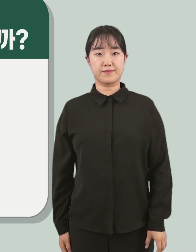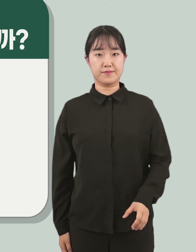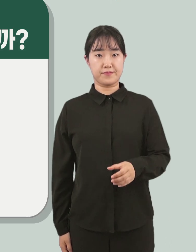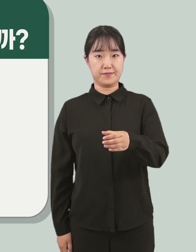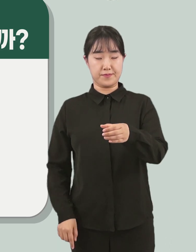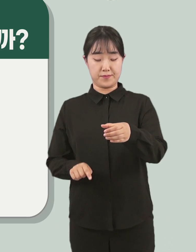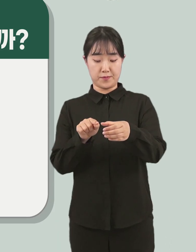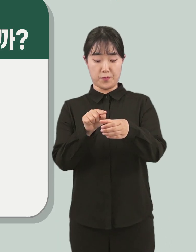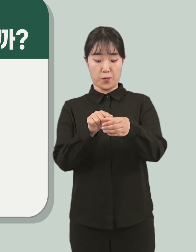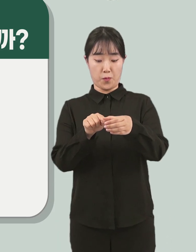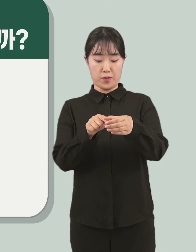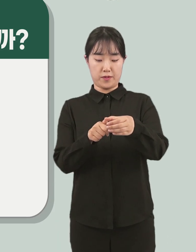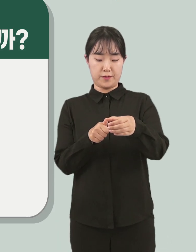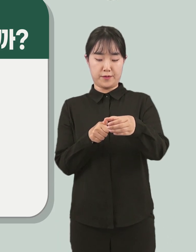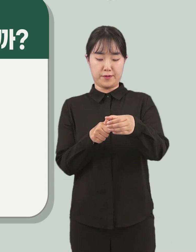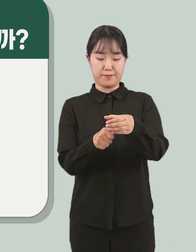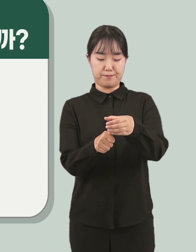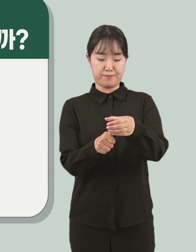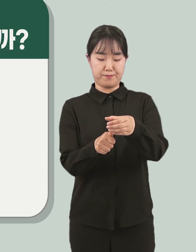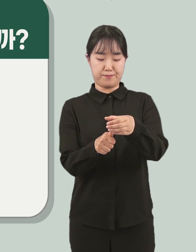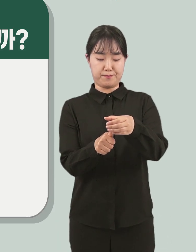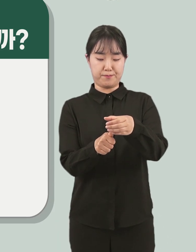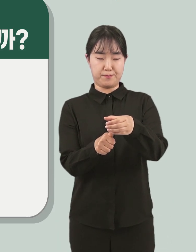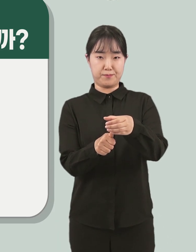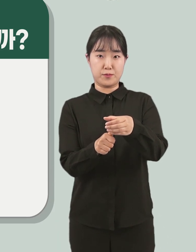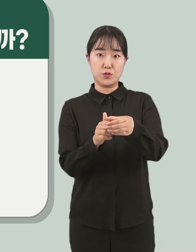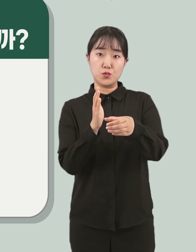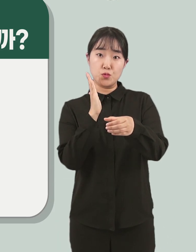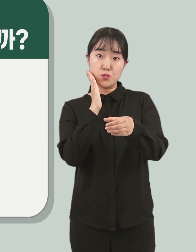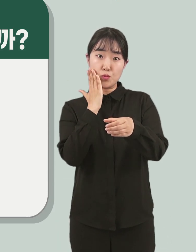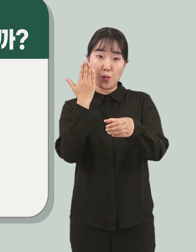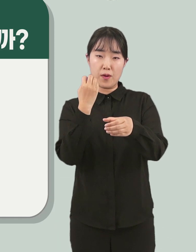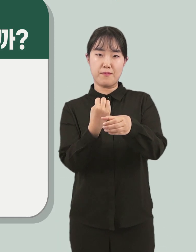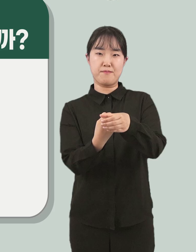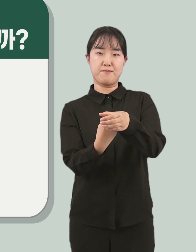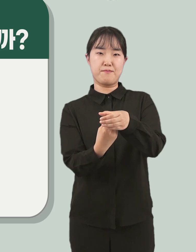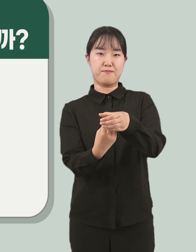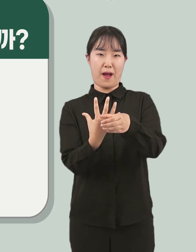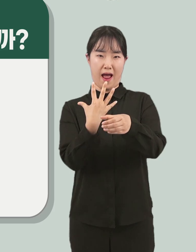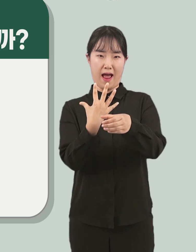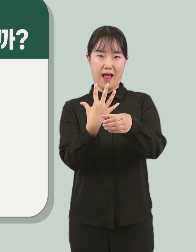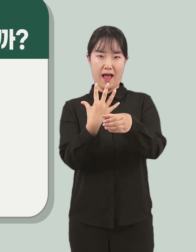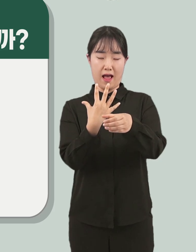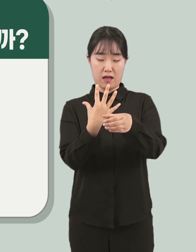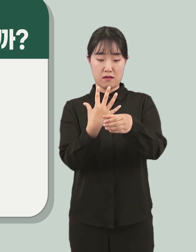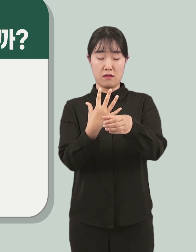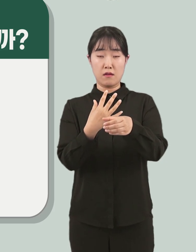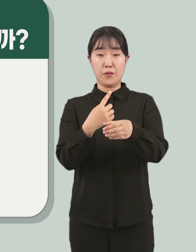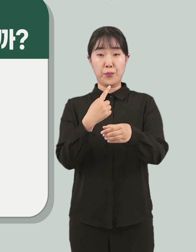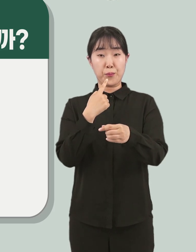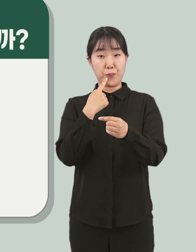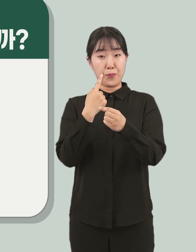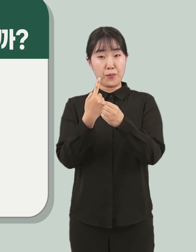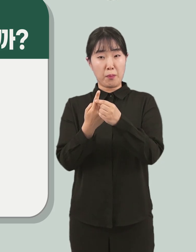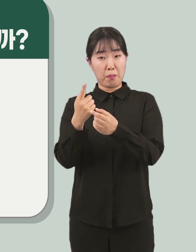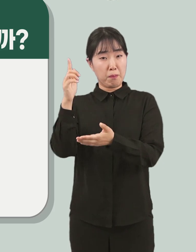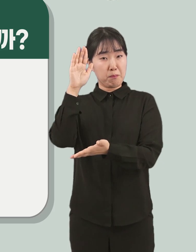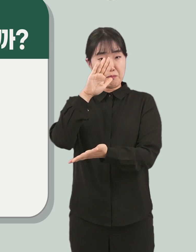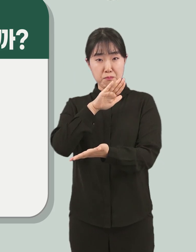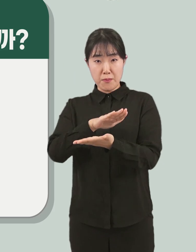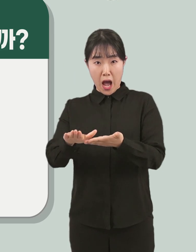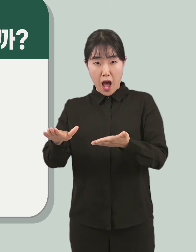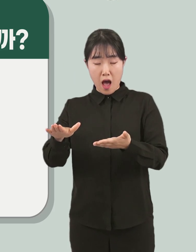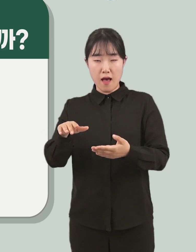정면 중앙에는 전원 버튼이 있으며 전원을 켜면 버튼 아래에 녹색 표시등이 점등됩니다. 전원 표시등